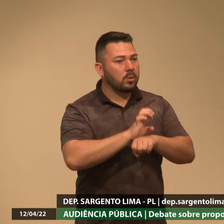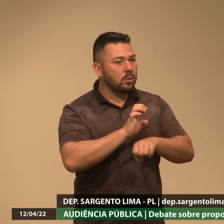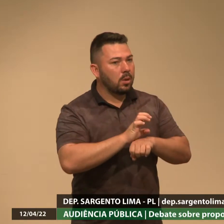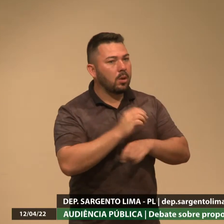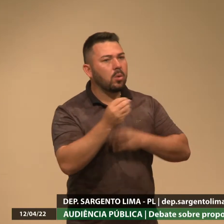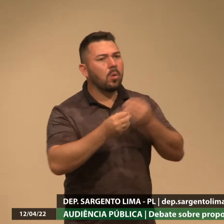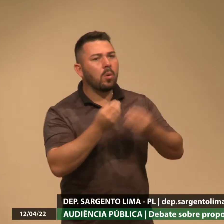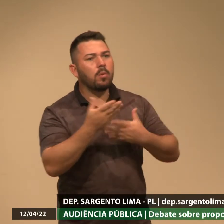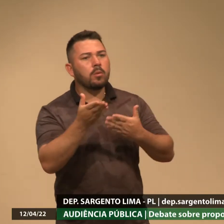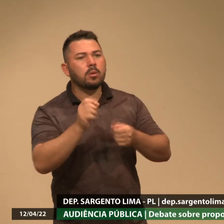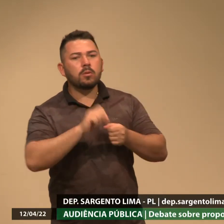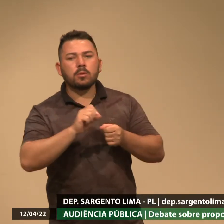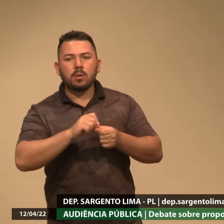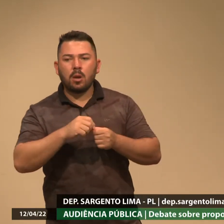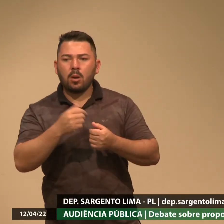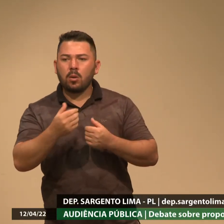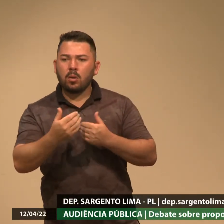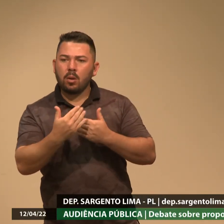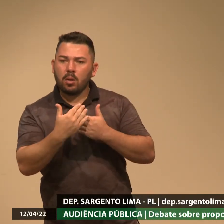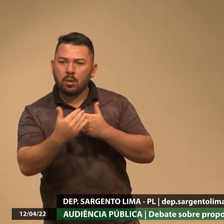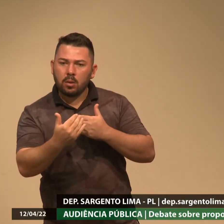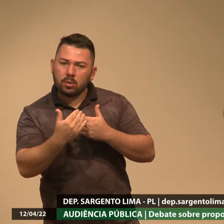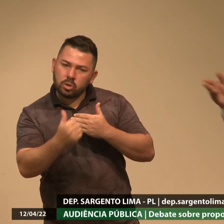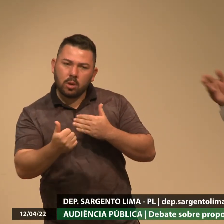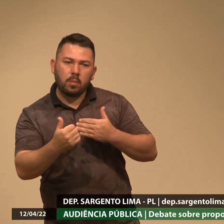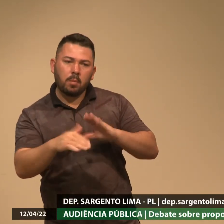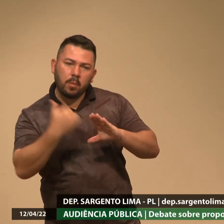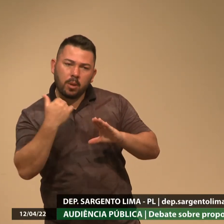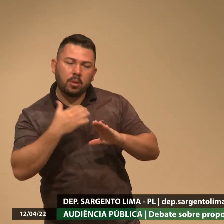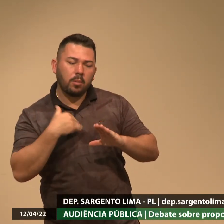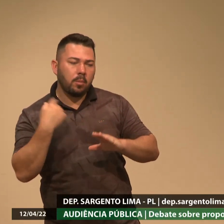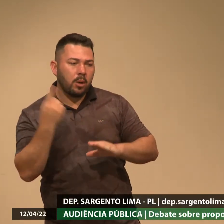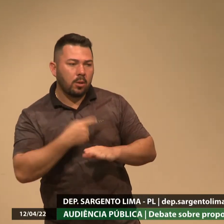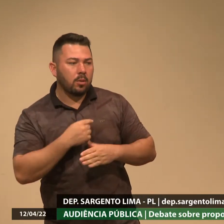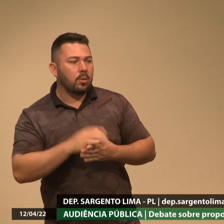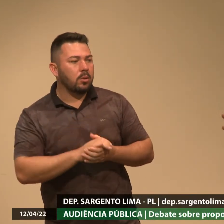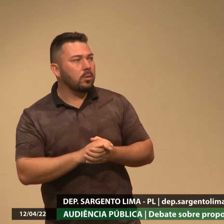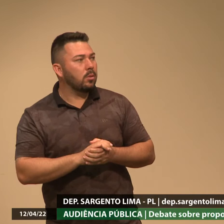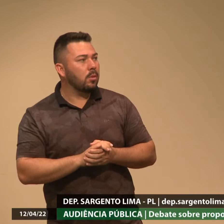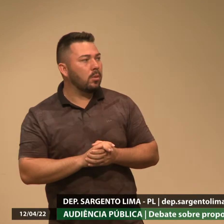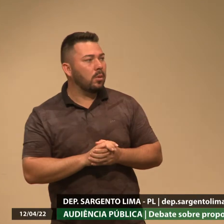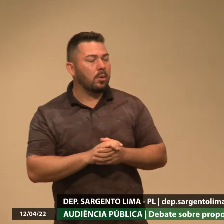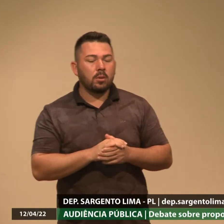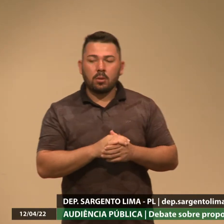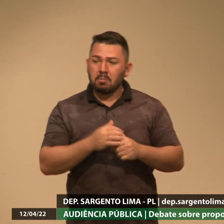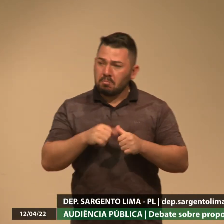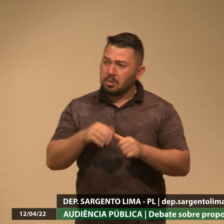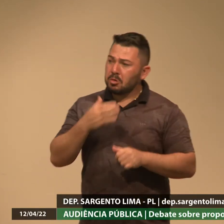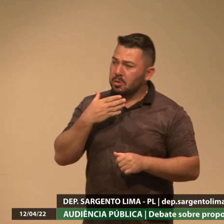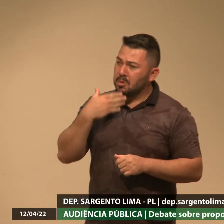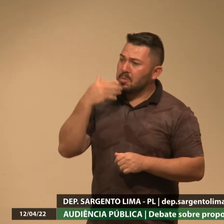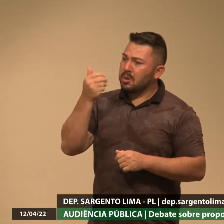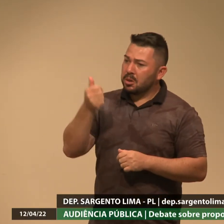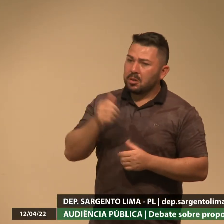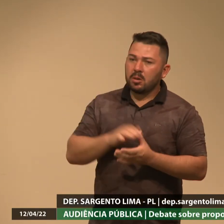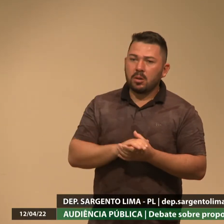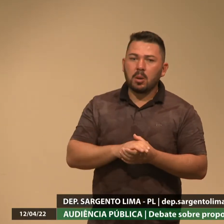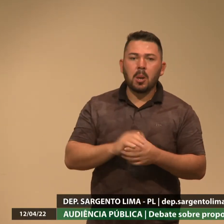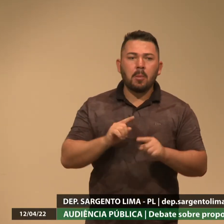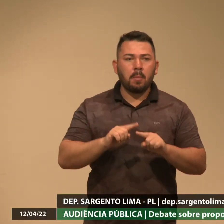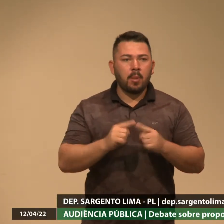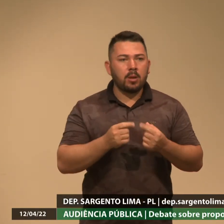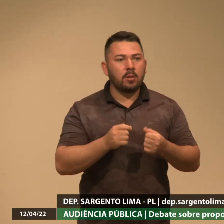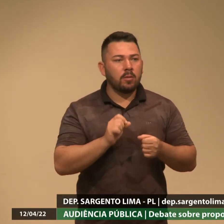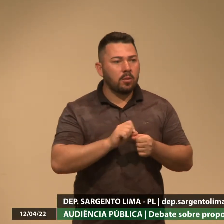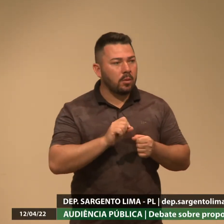fala-se pouco o quê que vocês fizeram aí manda para gente aí eu vou esperar ela ir lá conversar com a Fernanda que eu preciso o negócio tá ficando melhor ainda do que encomenda mas eu